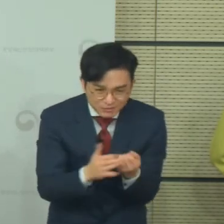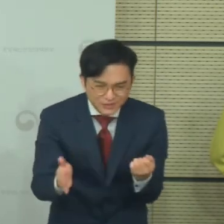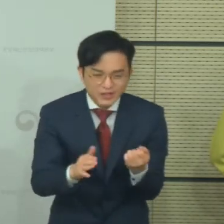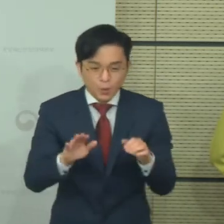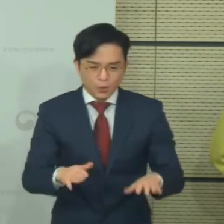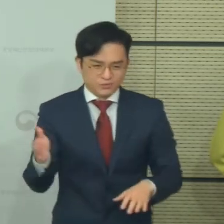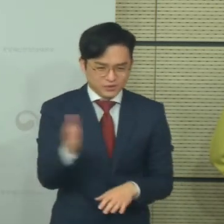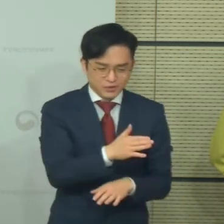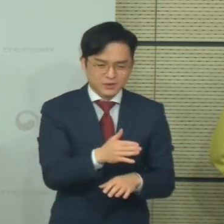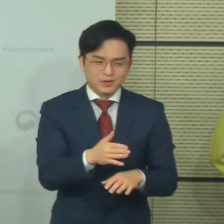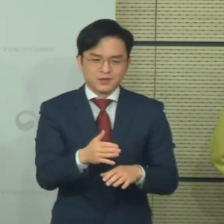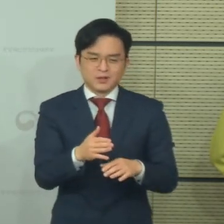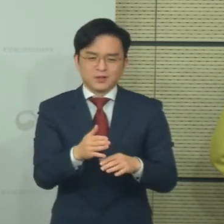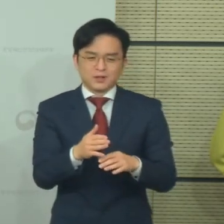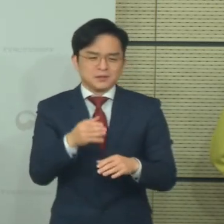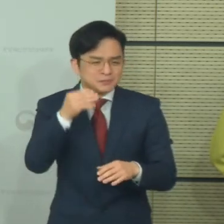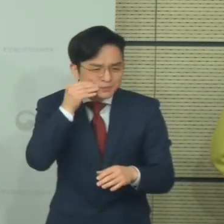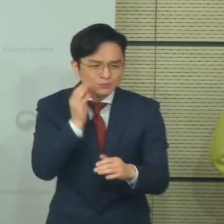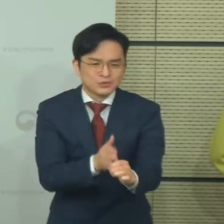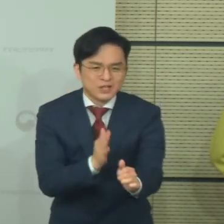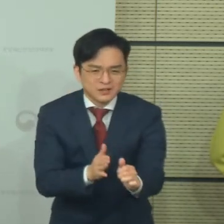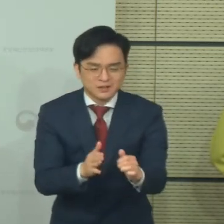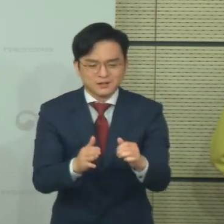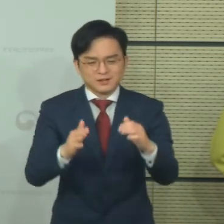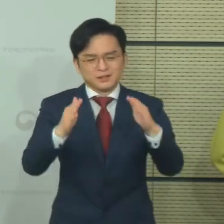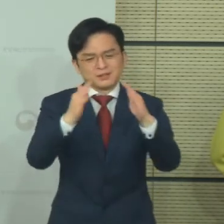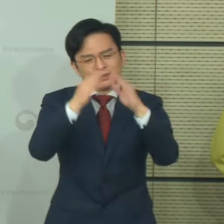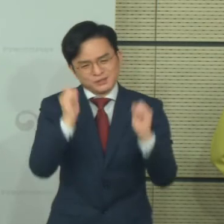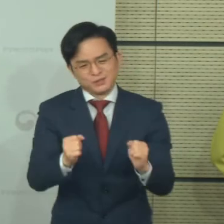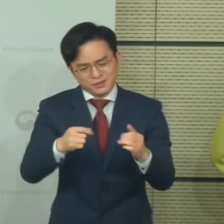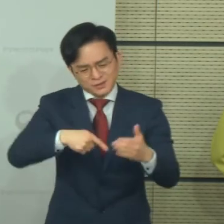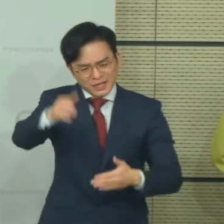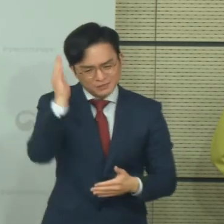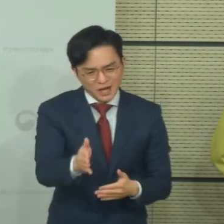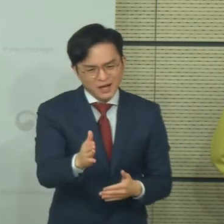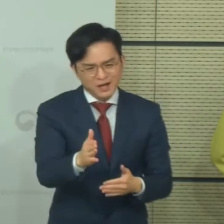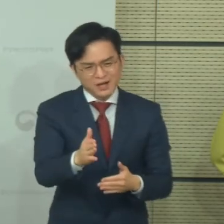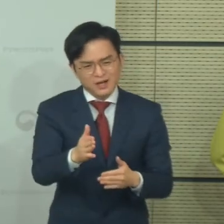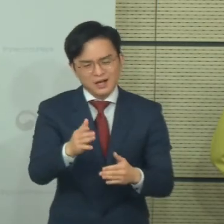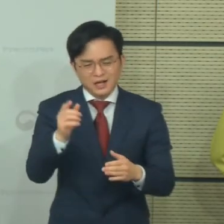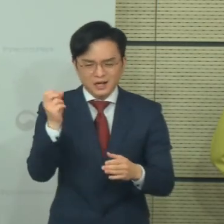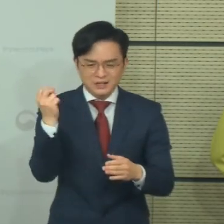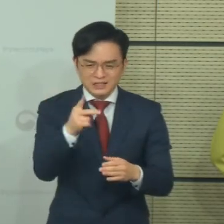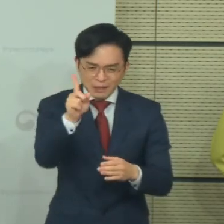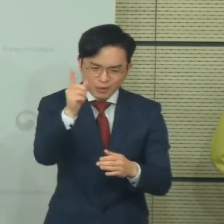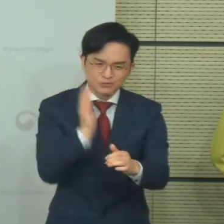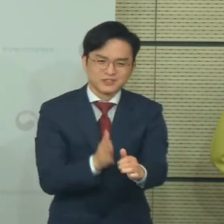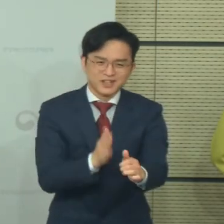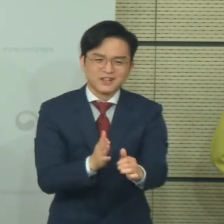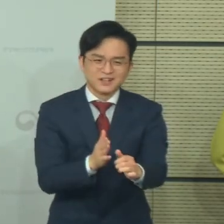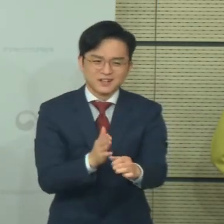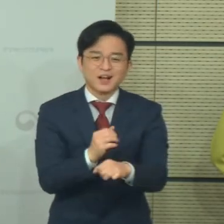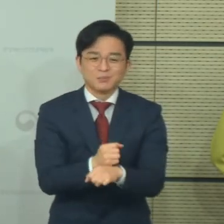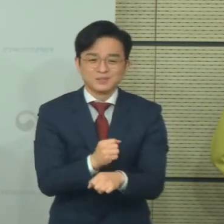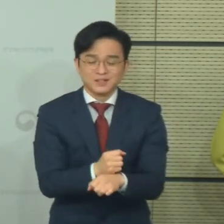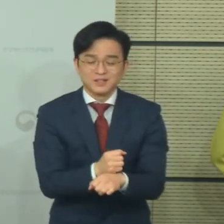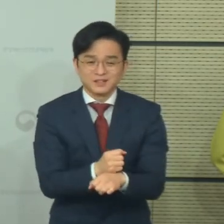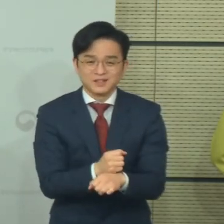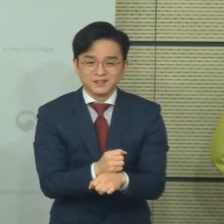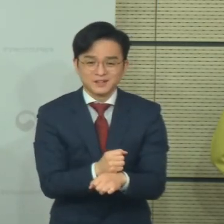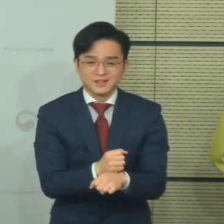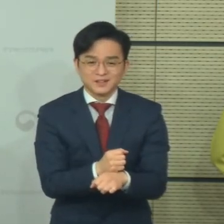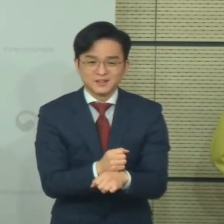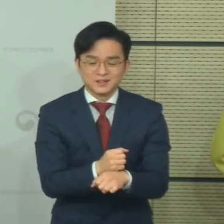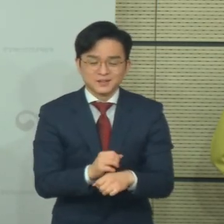것은 계약이라든지 사회적 거리두기에 점점 피로감을 느끼시는 국민들께서 지역사회 활동들을 점점 늘어나가고